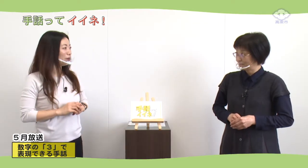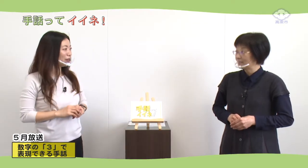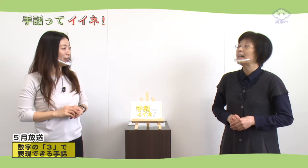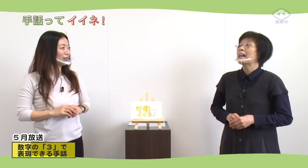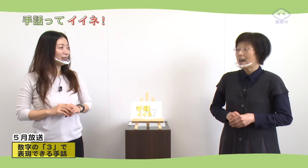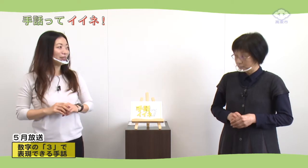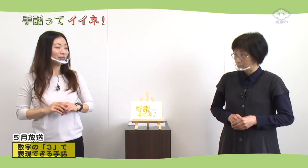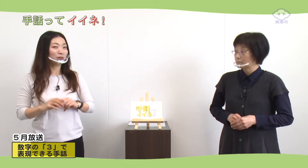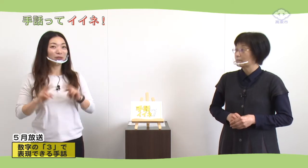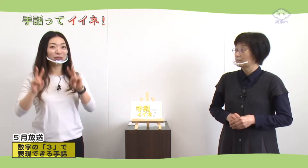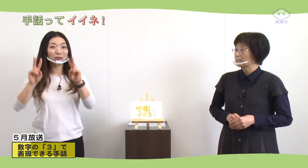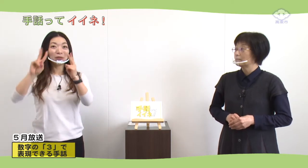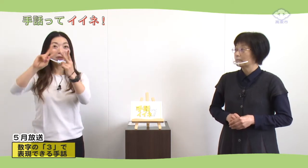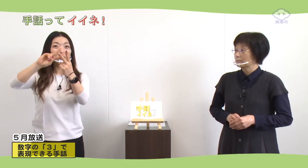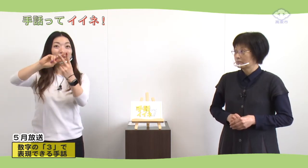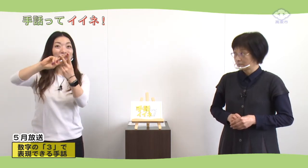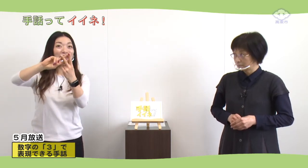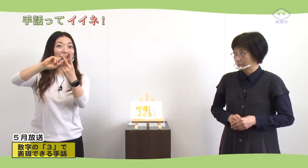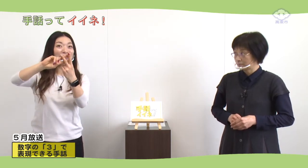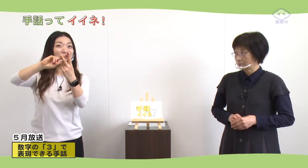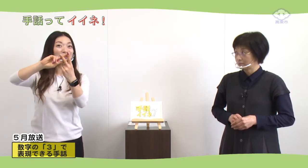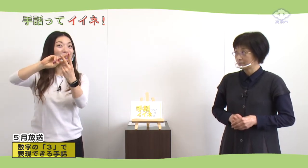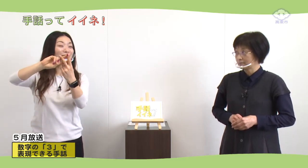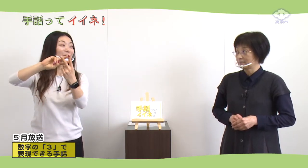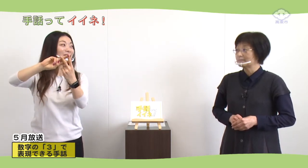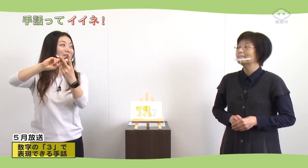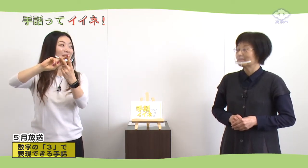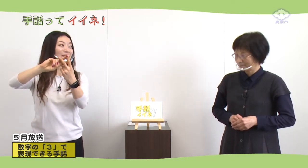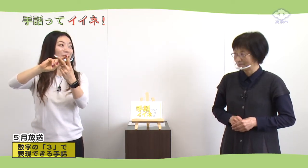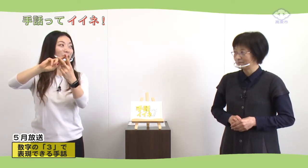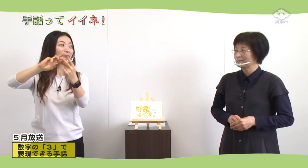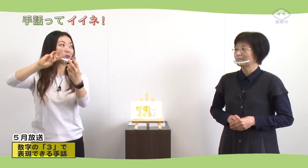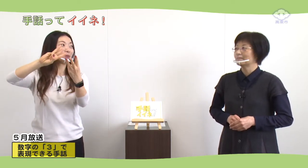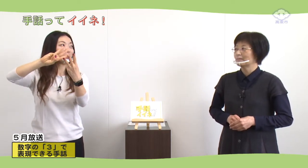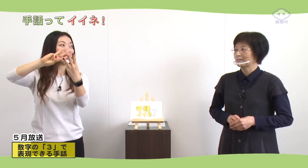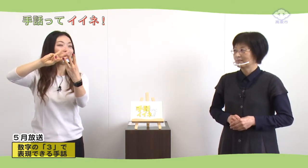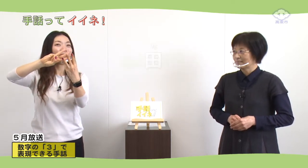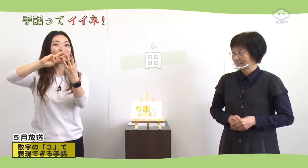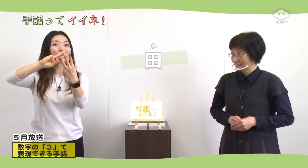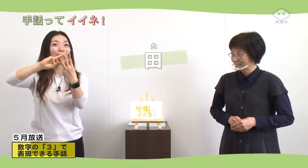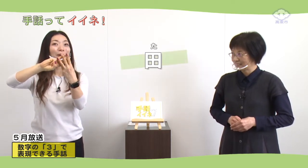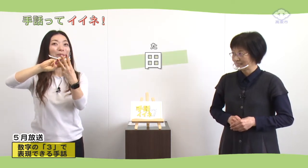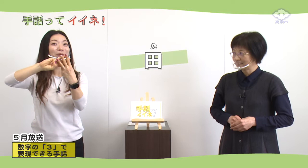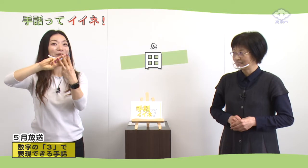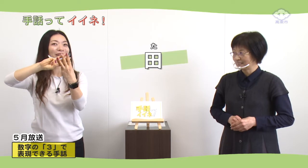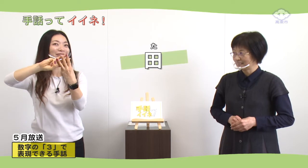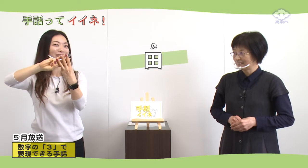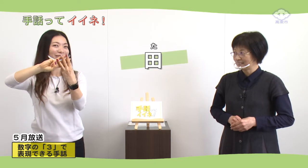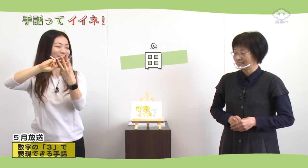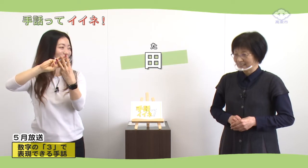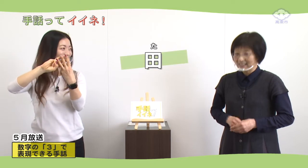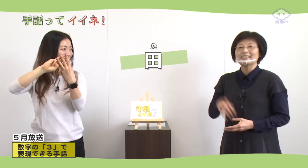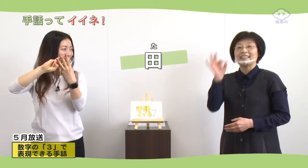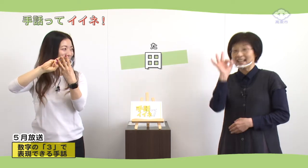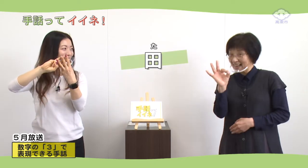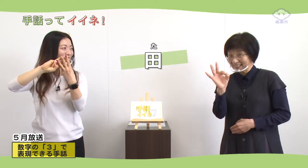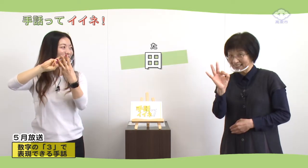は数字の2の時にやりましたよね、はい、ということは田んぼの田じゃないですか。 正解です。 あ、やった